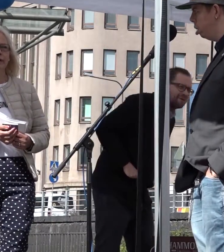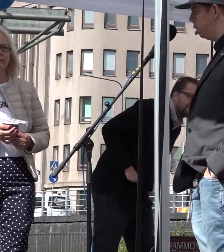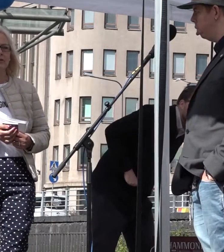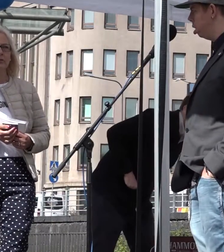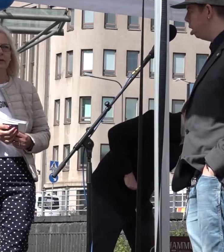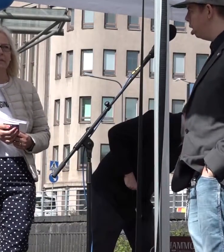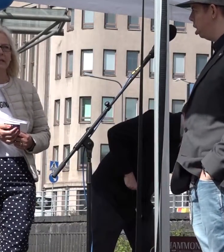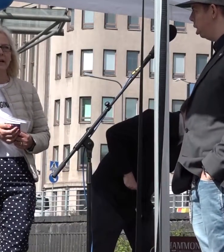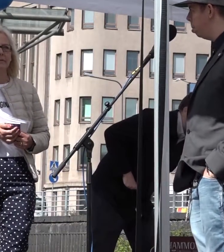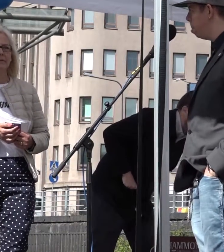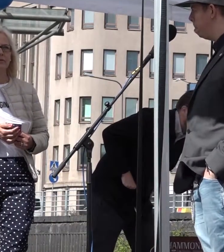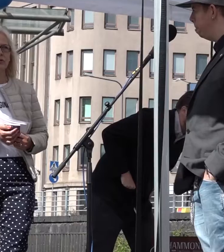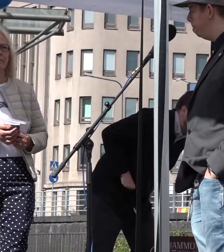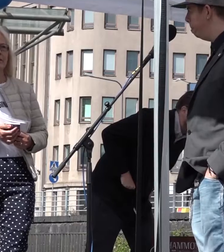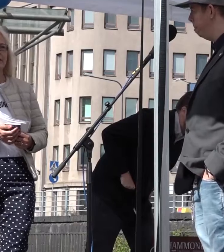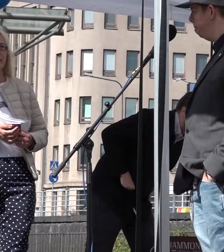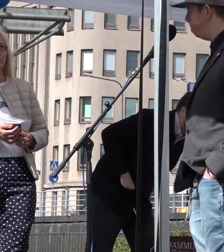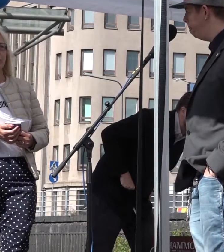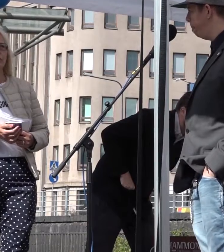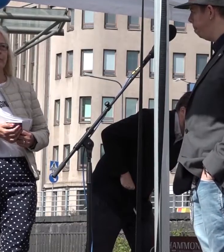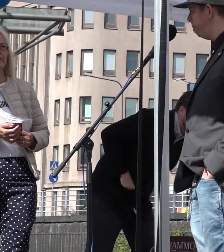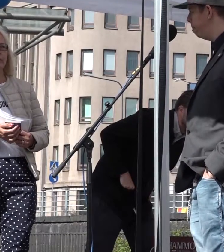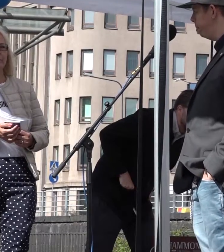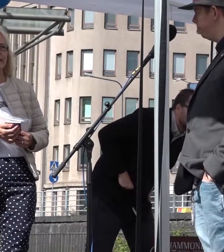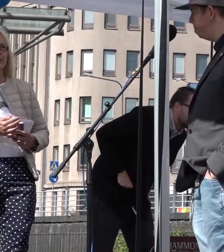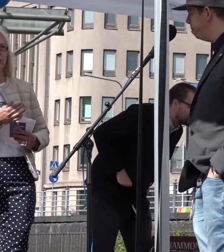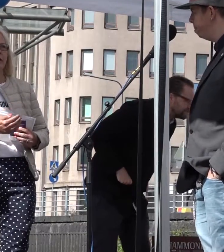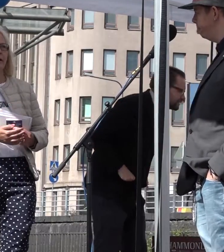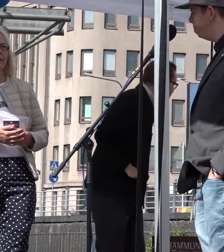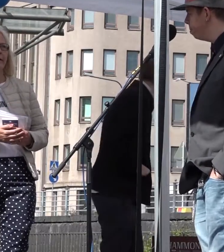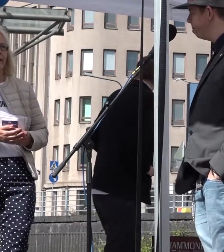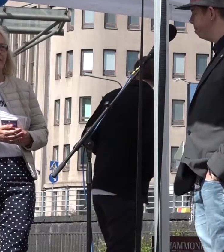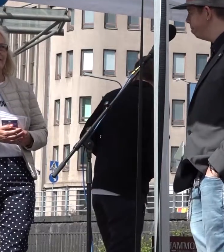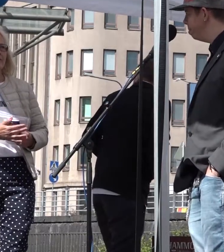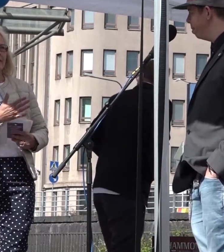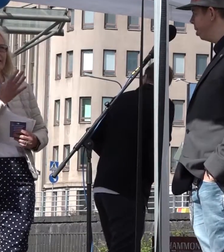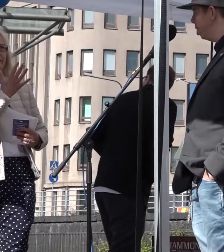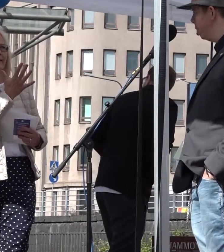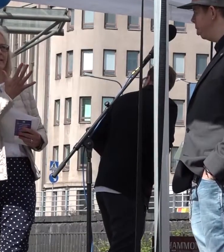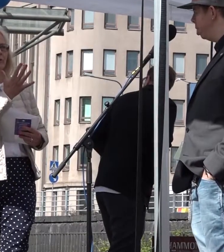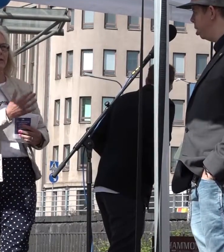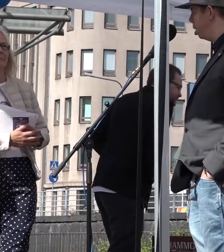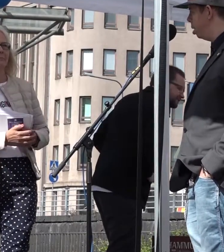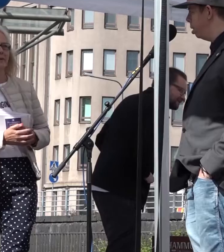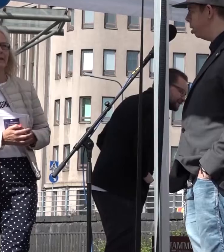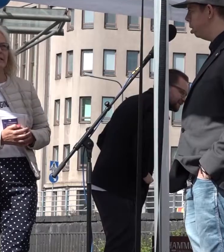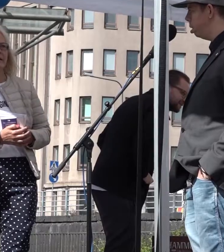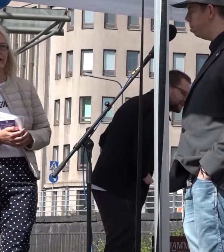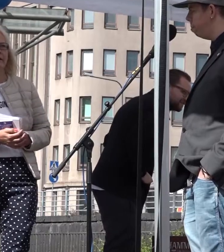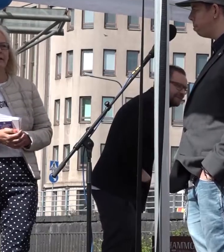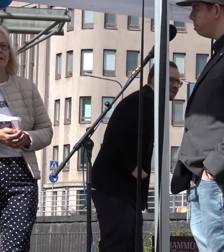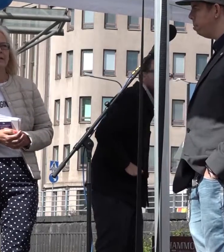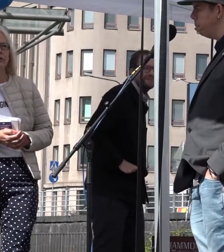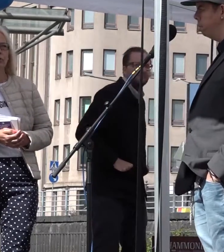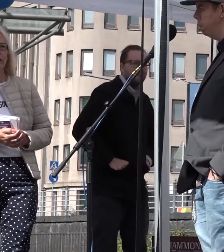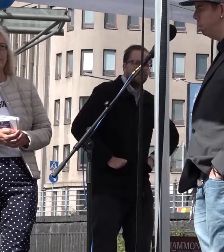katsotaan tulevaisuutta ja mietitään tuossa, taisi Kalle puhua 10 vuoden päästä, toinen Kalle, niin mitäs jos ajatellaan 5 vuotta? Niin